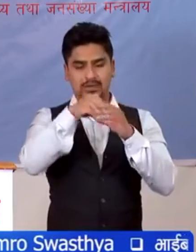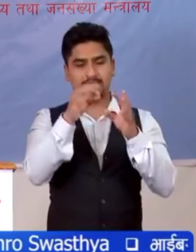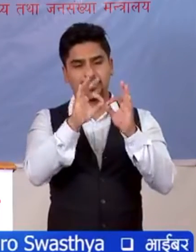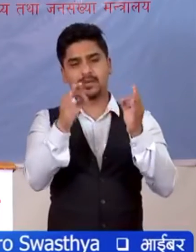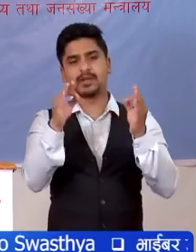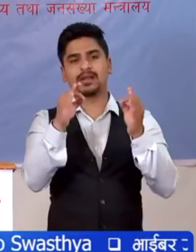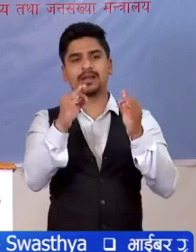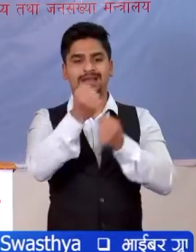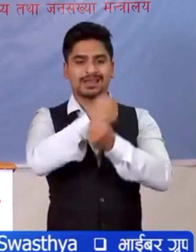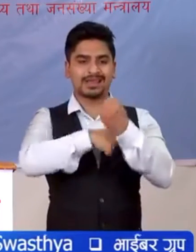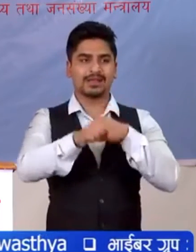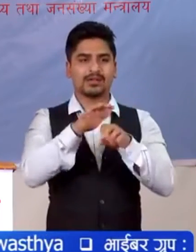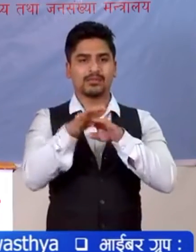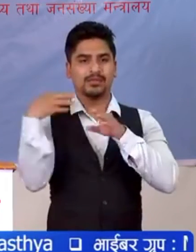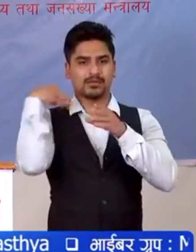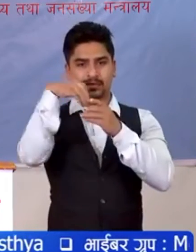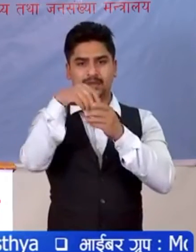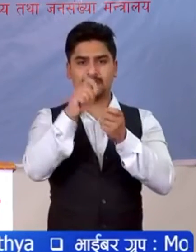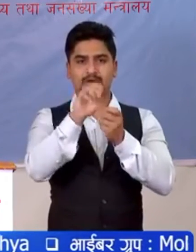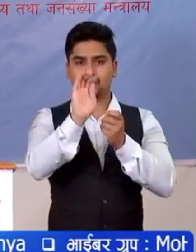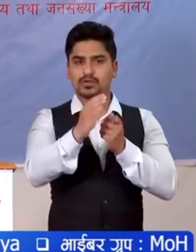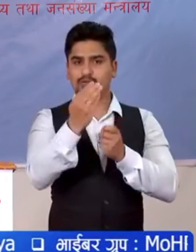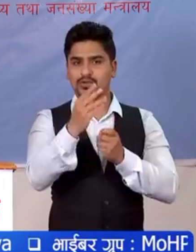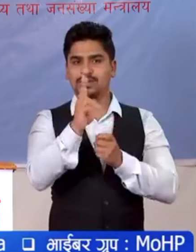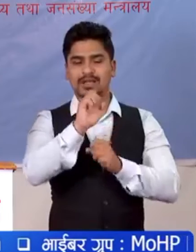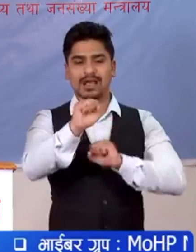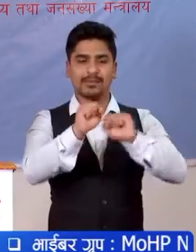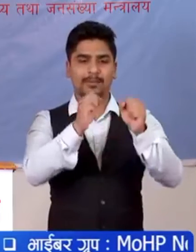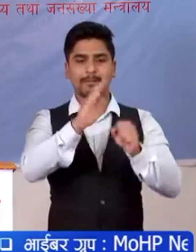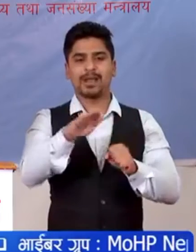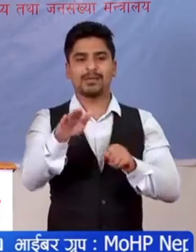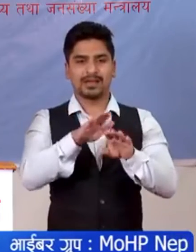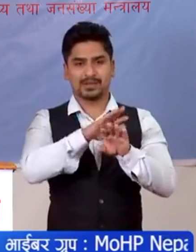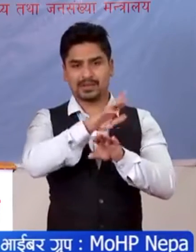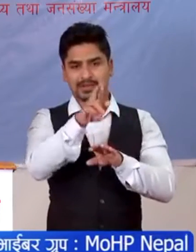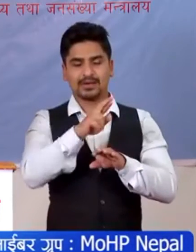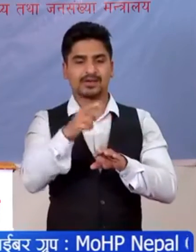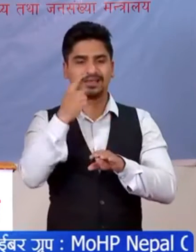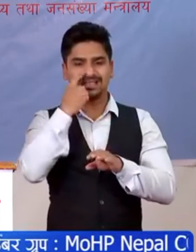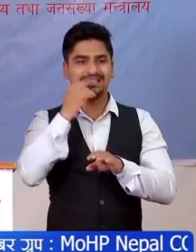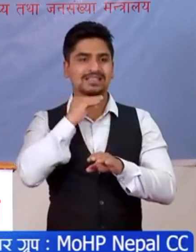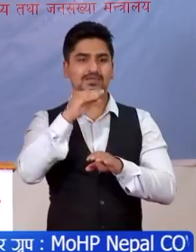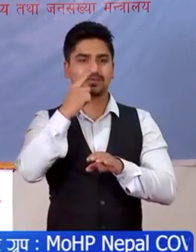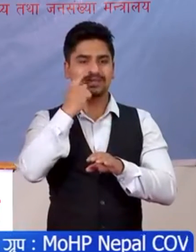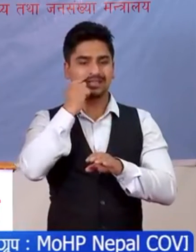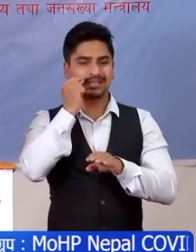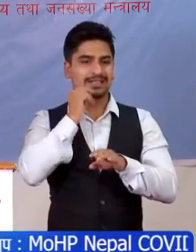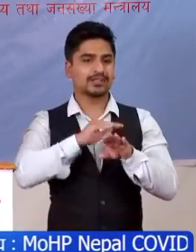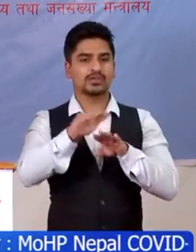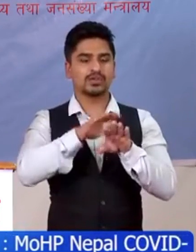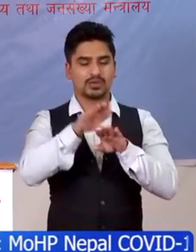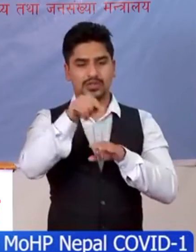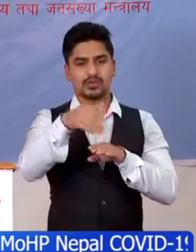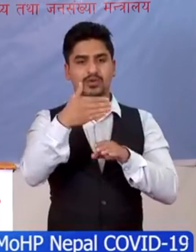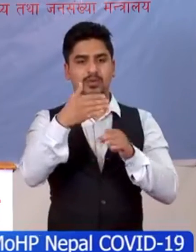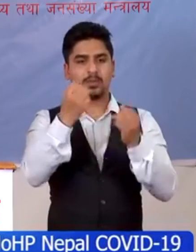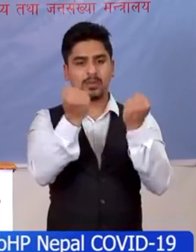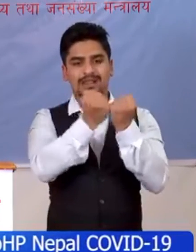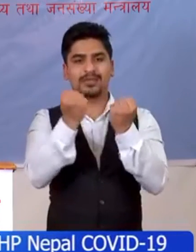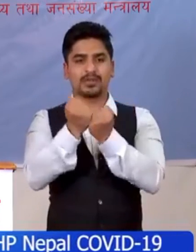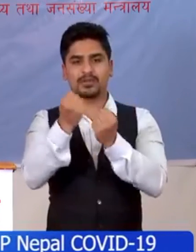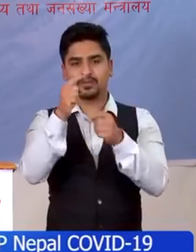विभिन्न क्रियाकलापहरूमा सहभागी गराउन सक्नुहुन्छ। यसरी आफ्ना बालबालिका र किशोर किशोरीलाई यो लकडाउनको